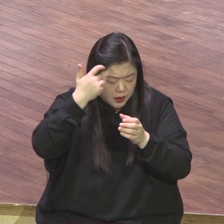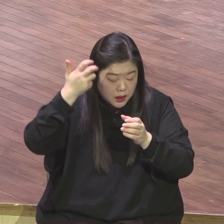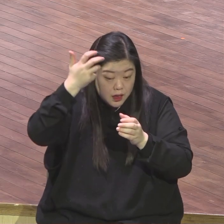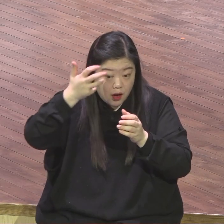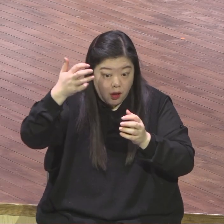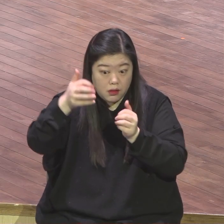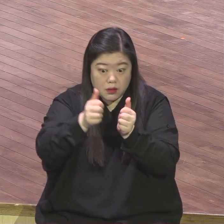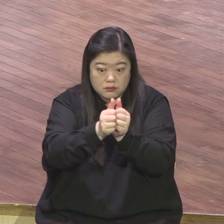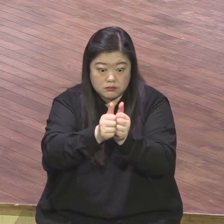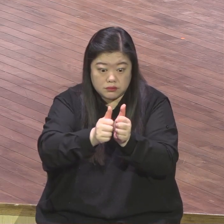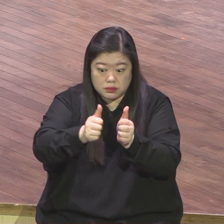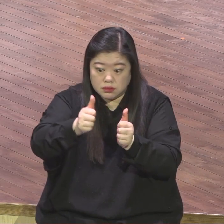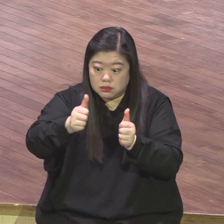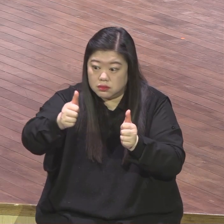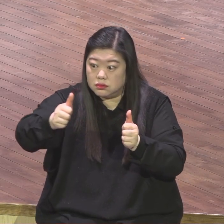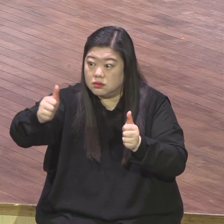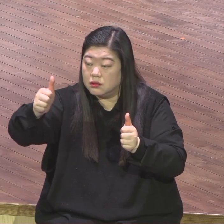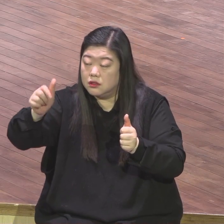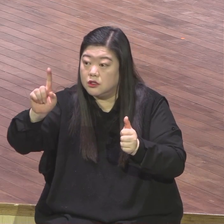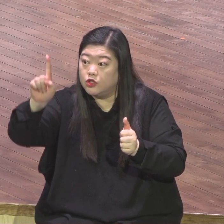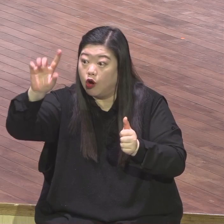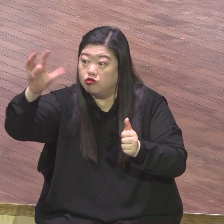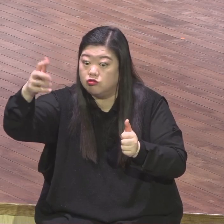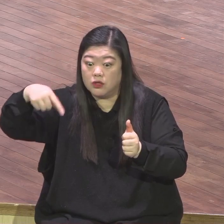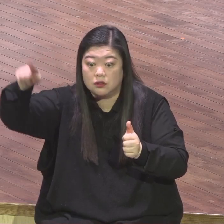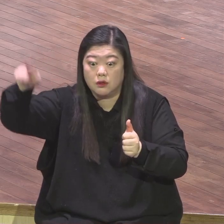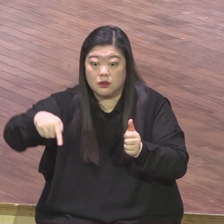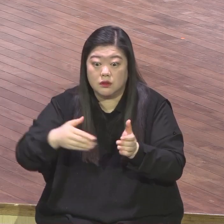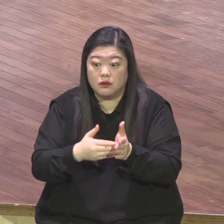그런데 그런 사도 바울이 이런 고백을 합니다.